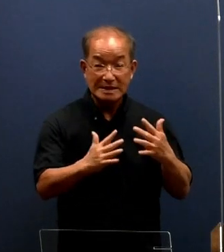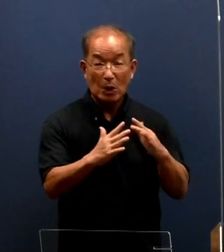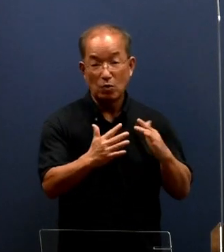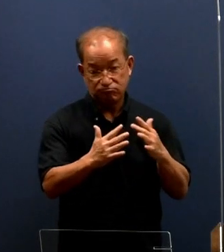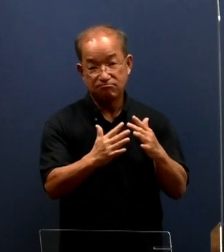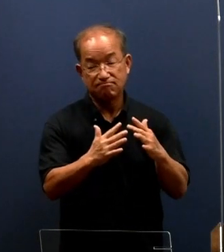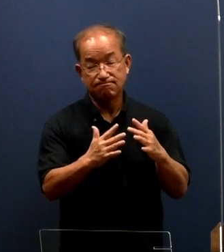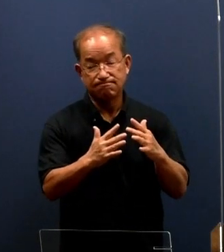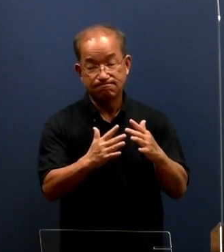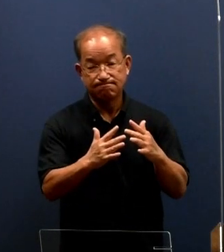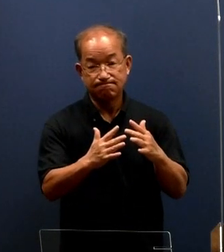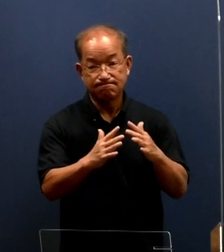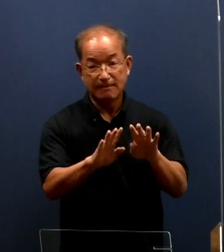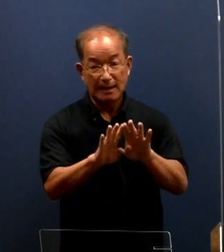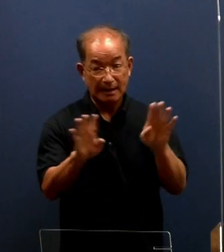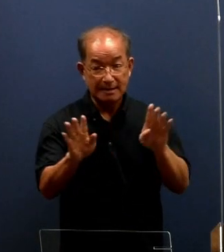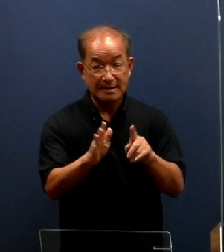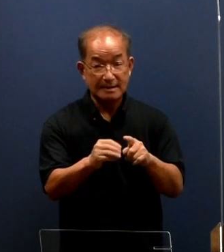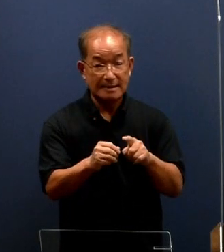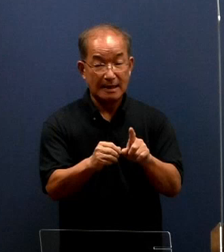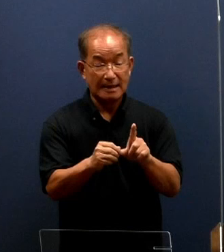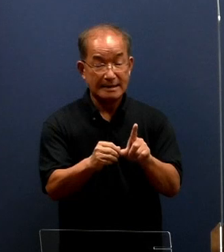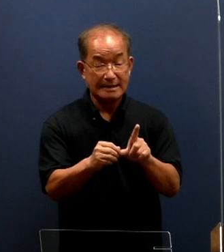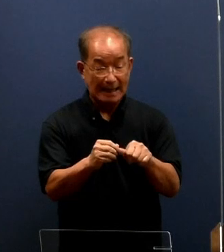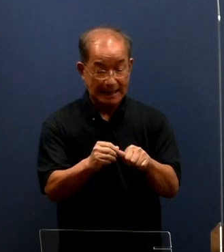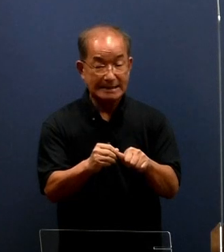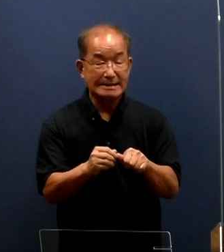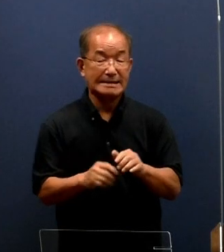階の、まあ、